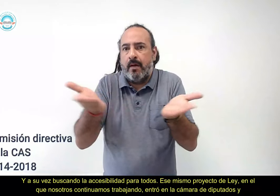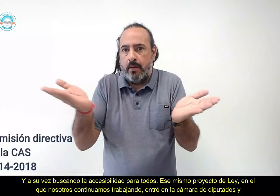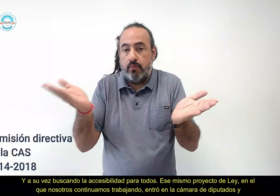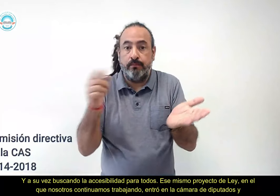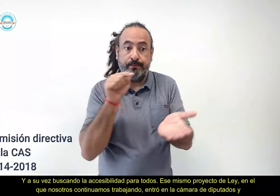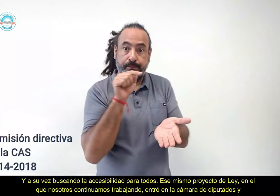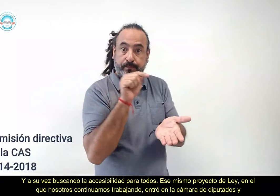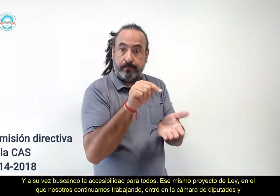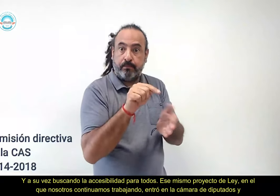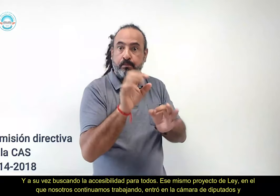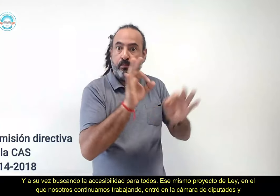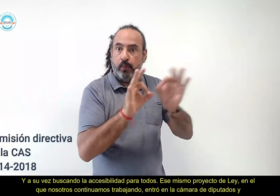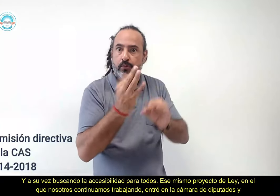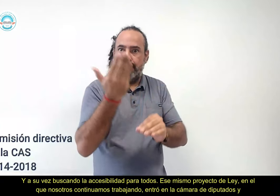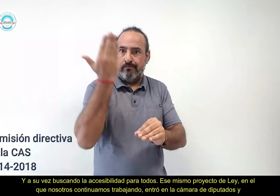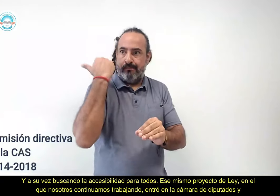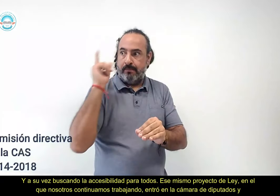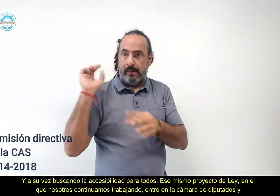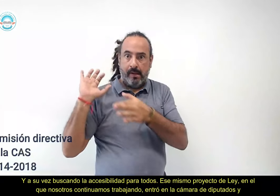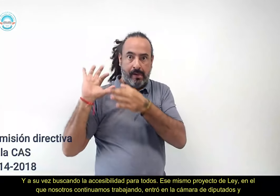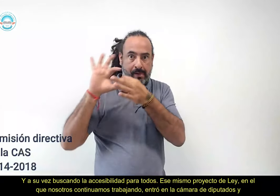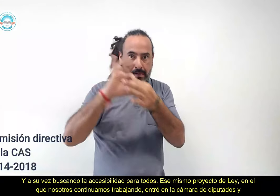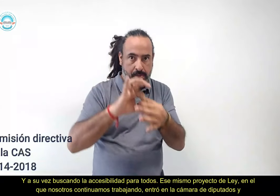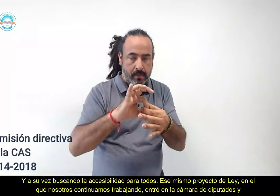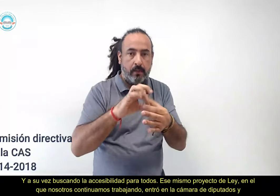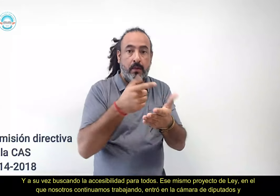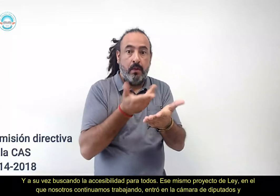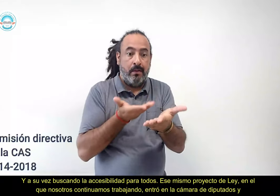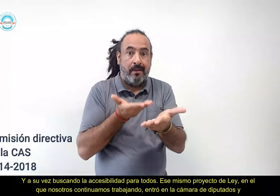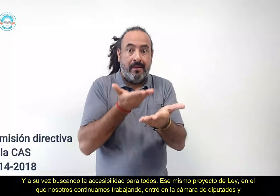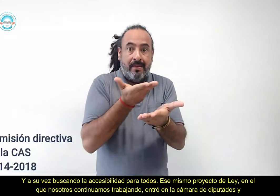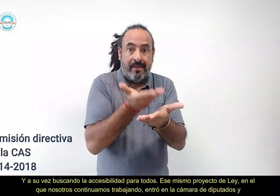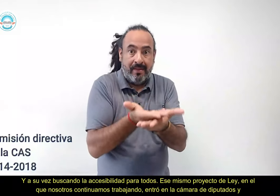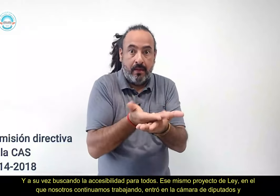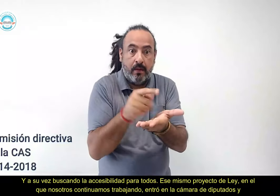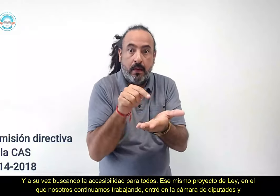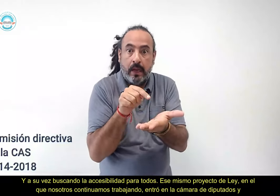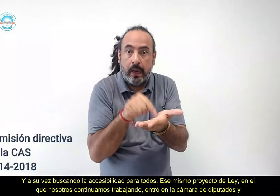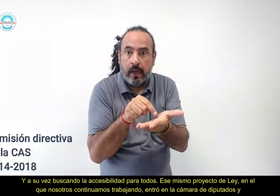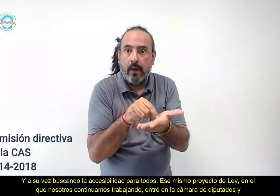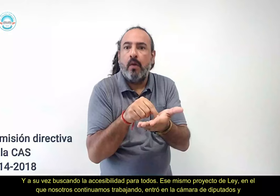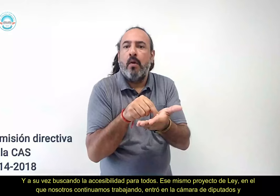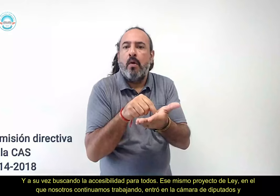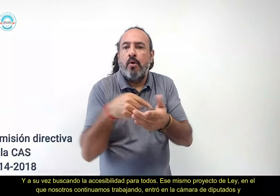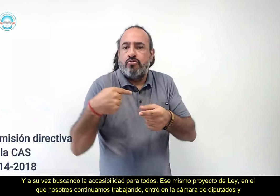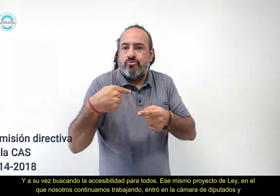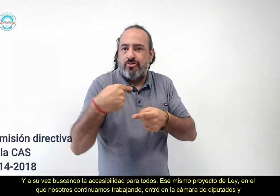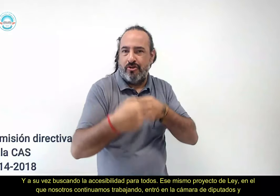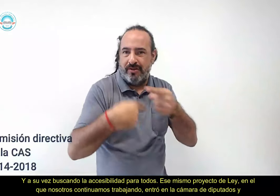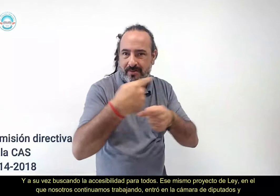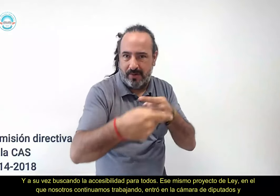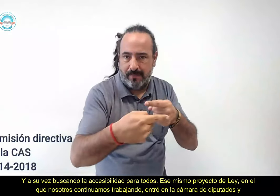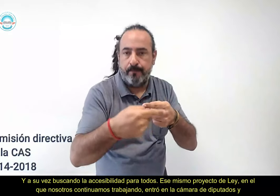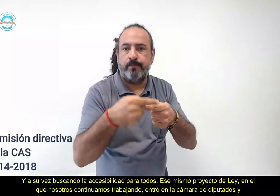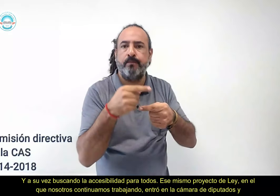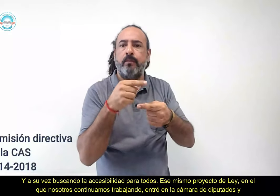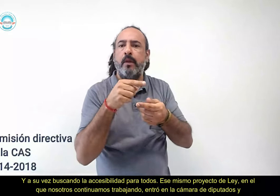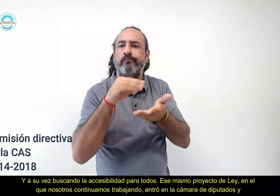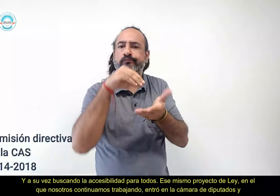Ese mismo proyecto de ley en el que nosotros continuamos trabajando entró en la Cámara de Diputados y en la